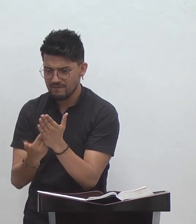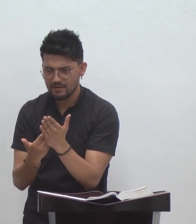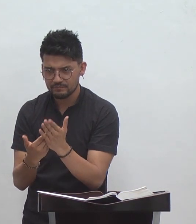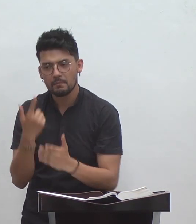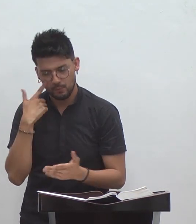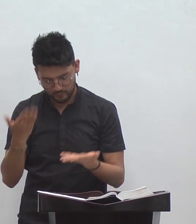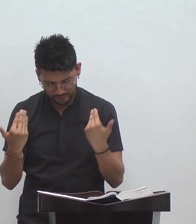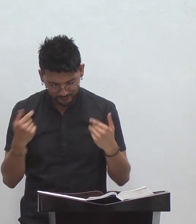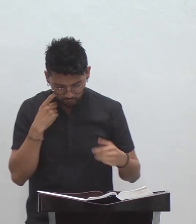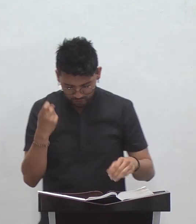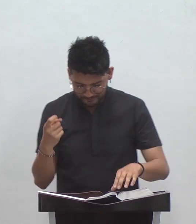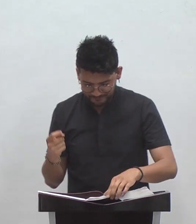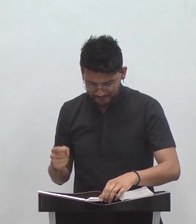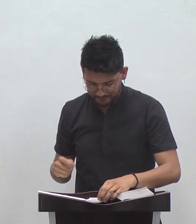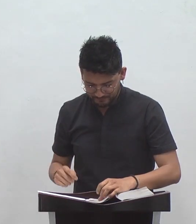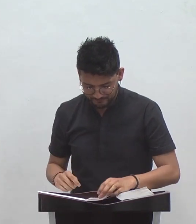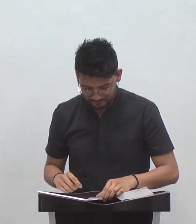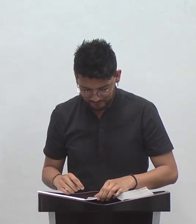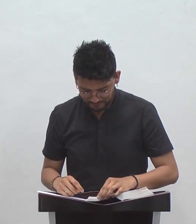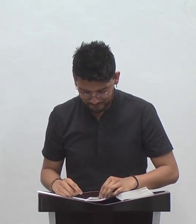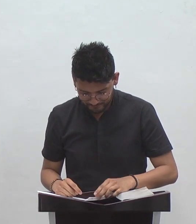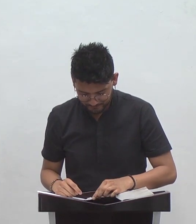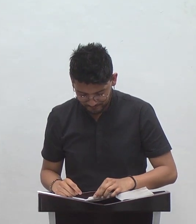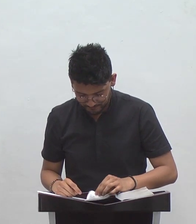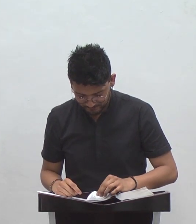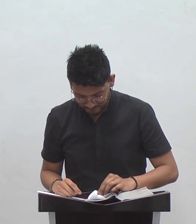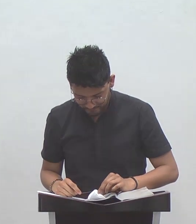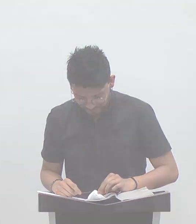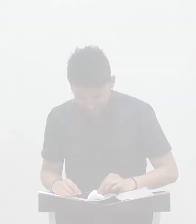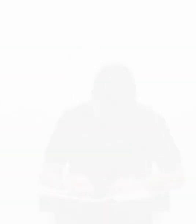comprobemos que esa es una de las manifestaciones del Espíritu Santo en nosotros.